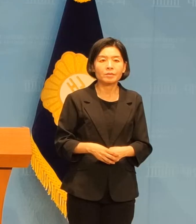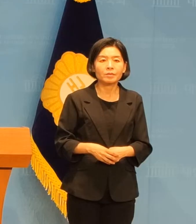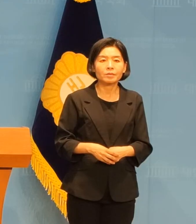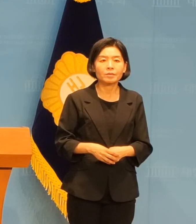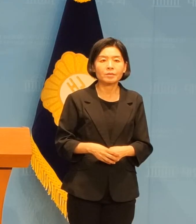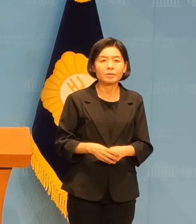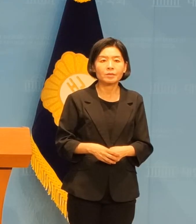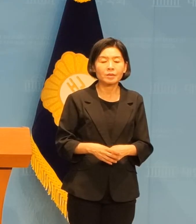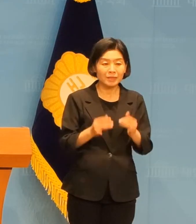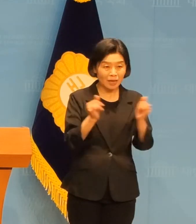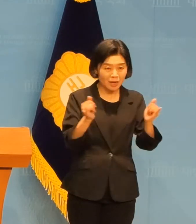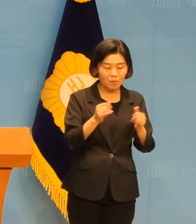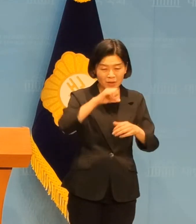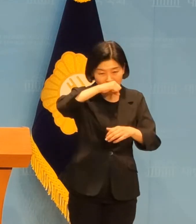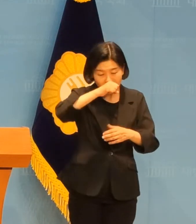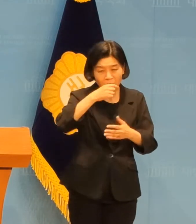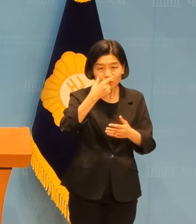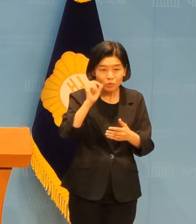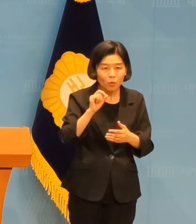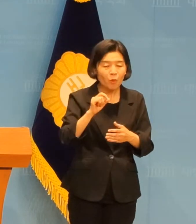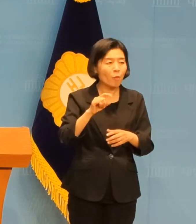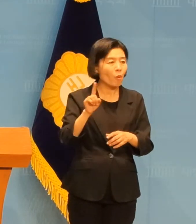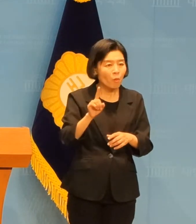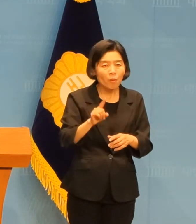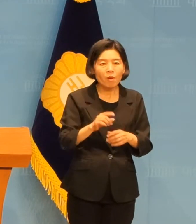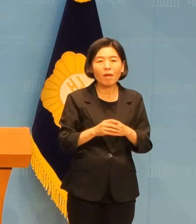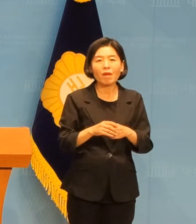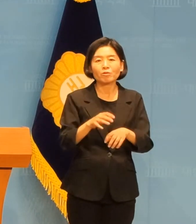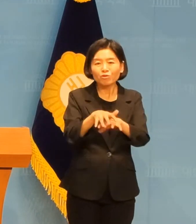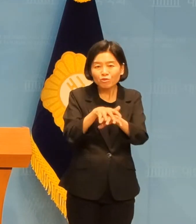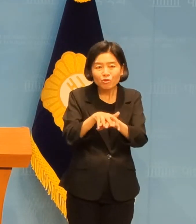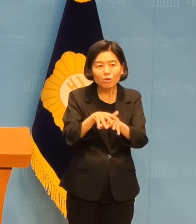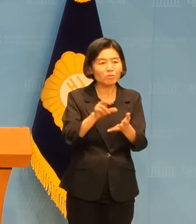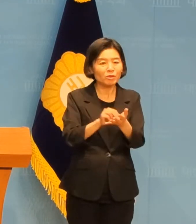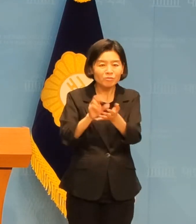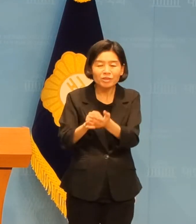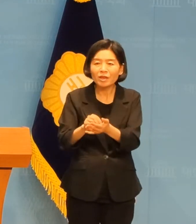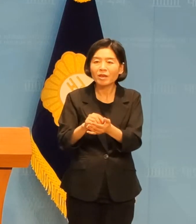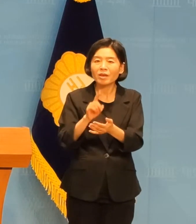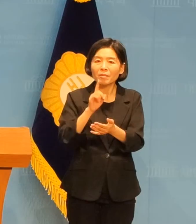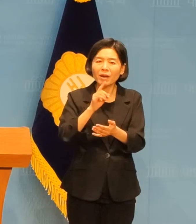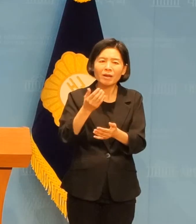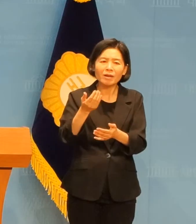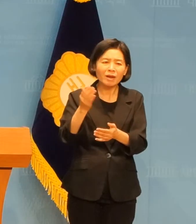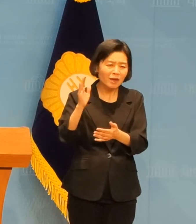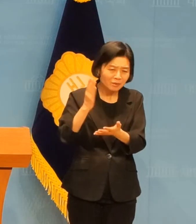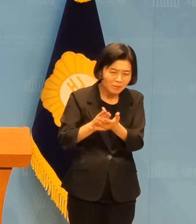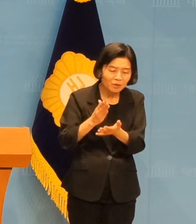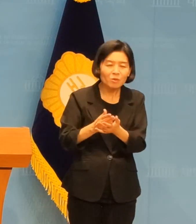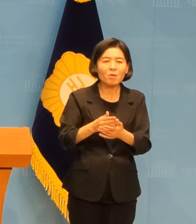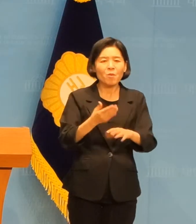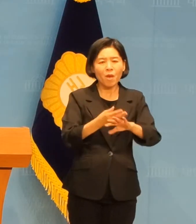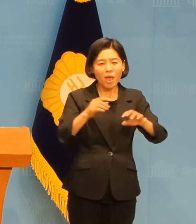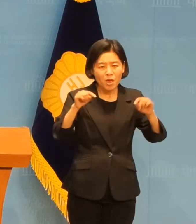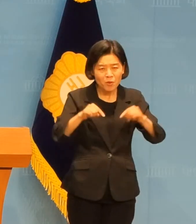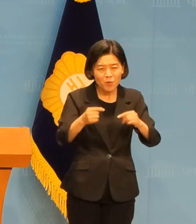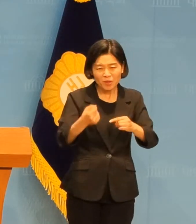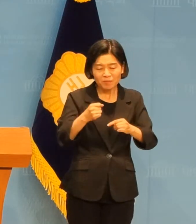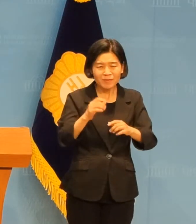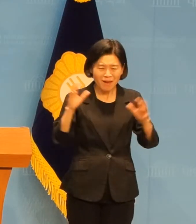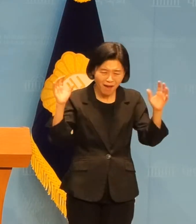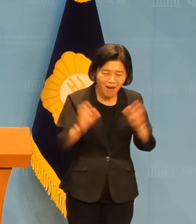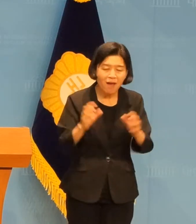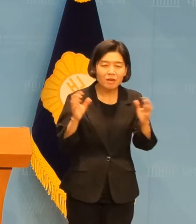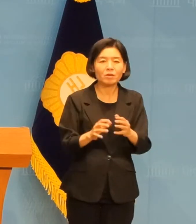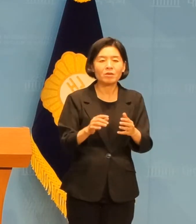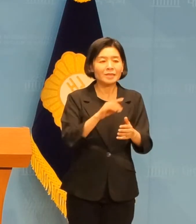인력 예산 부족, 공간 업무 마비 등 구조적 한계 운운하기 전에 가능한 외교적 수단을 총동원해 정확한